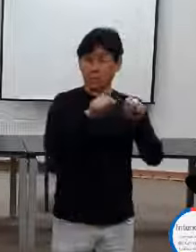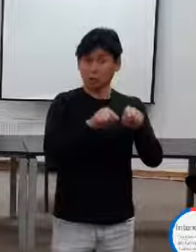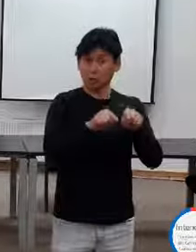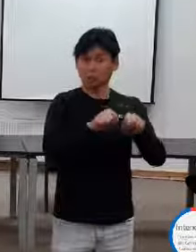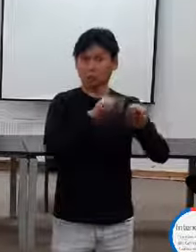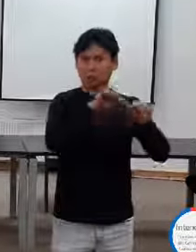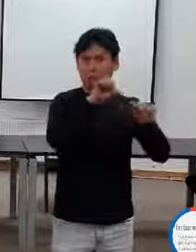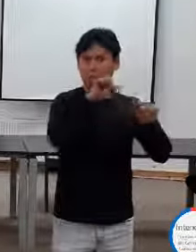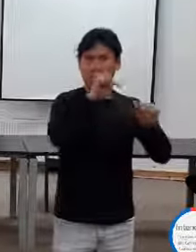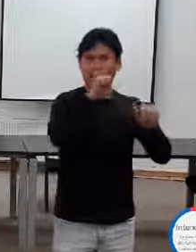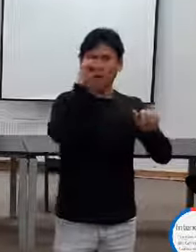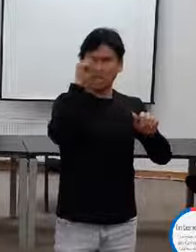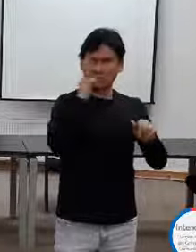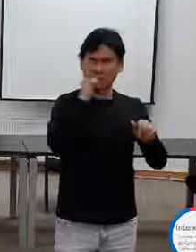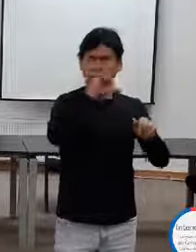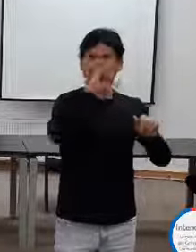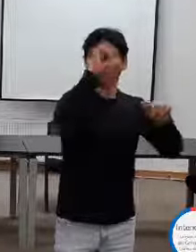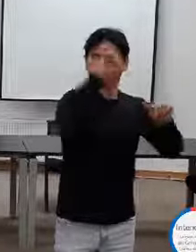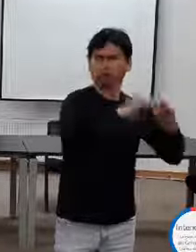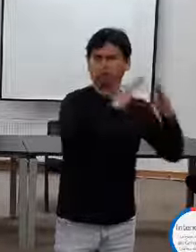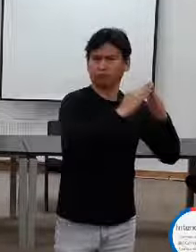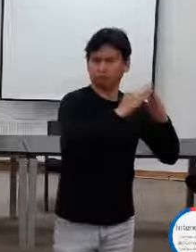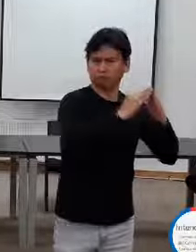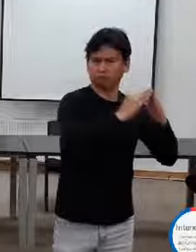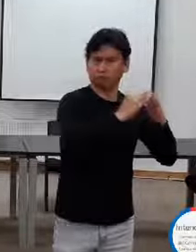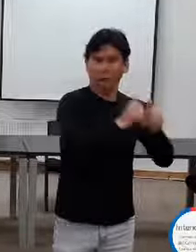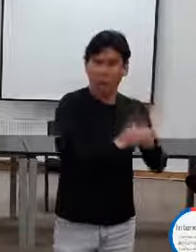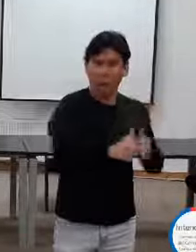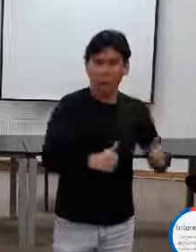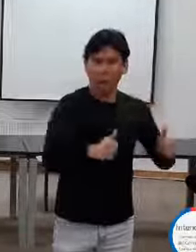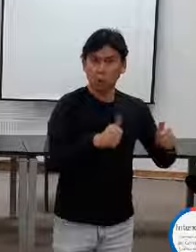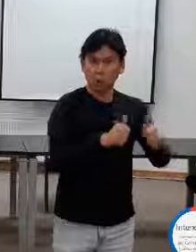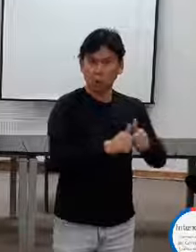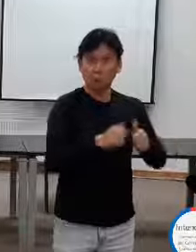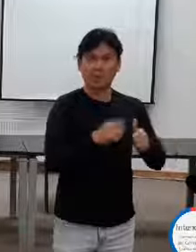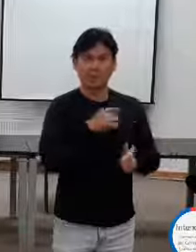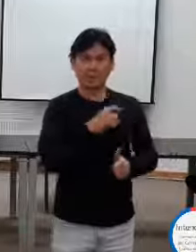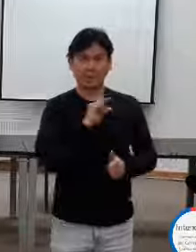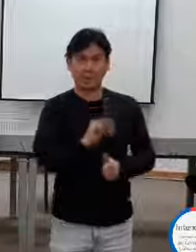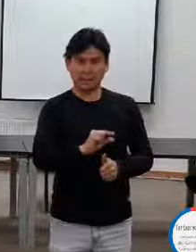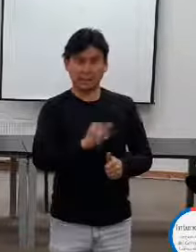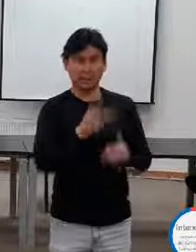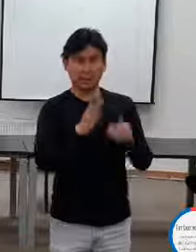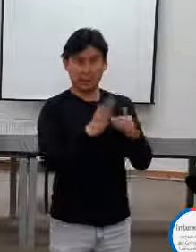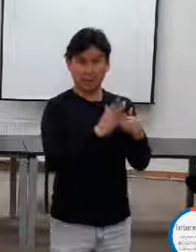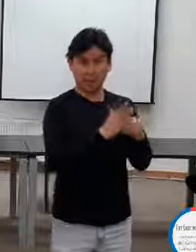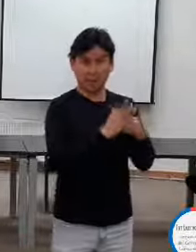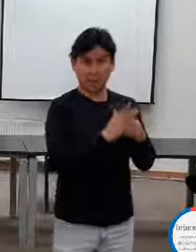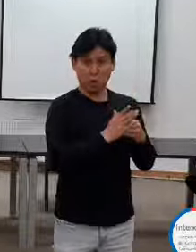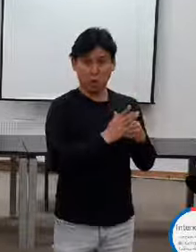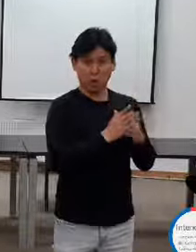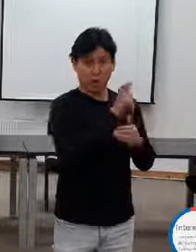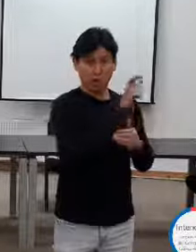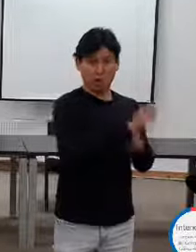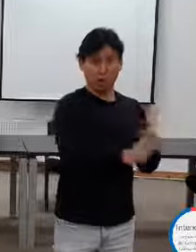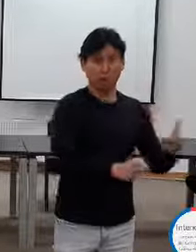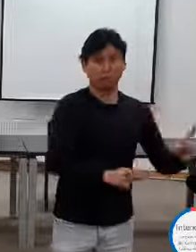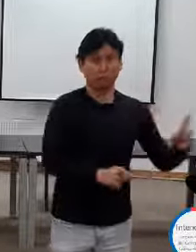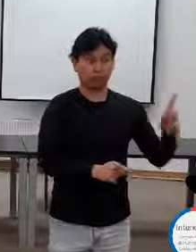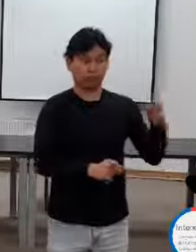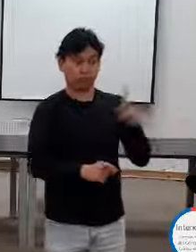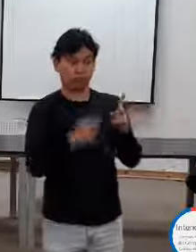permaneció durante todo el día de ayer en cuarentena, la autoridad sanitaria de Chile Chico está a la espera de que la persona